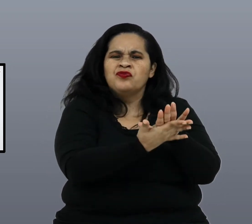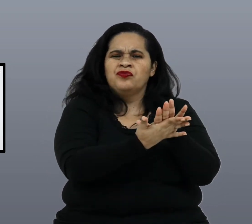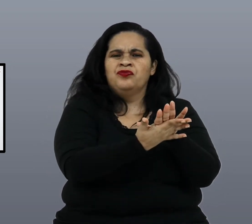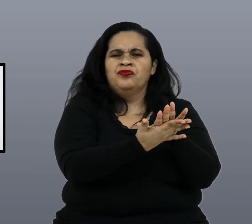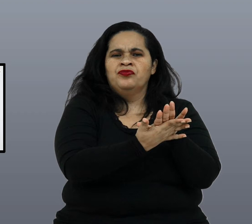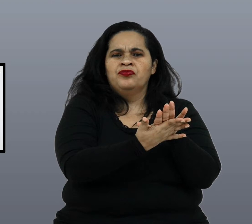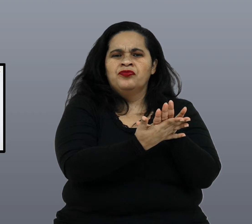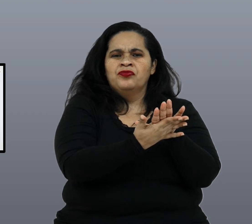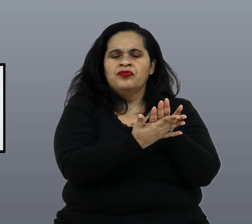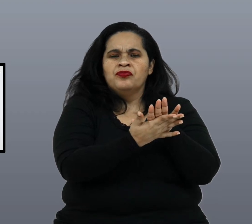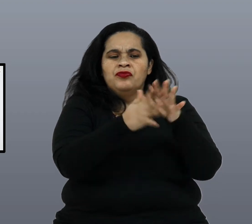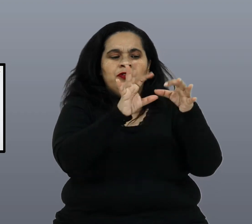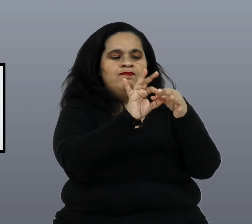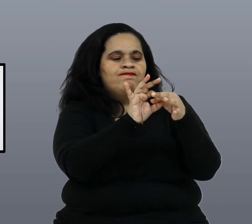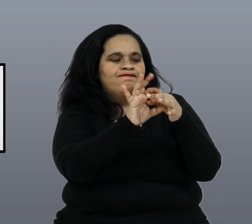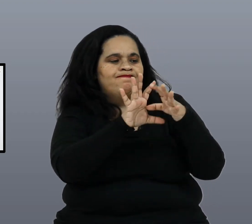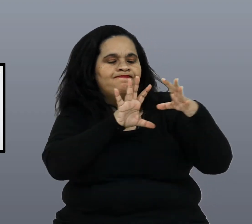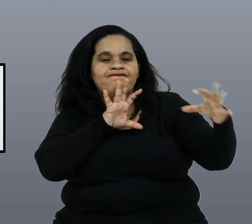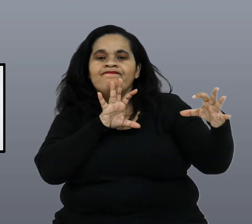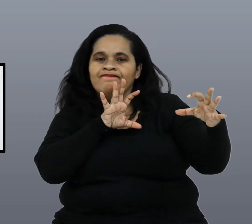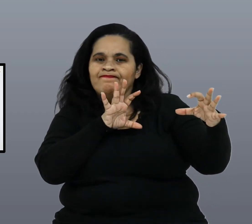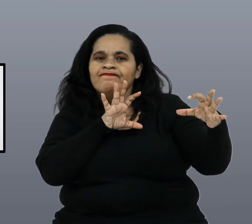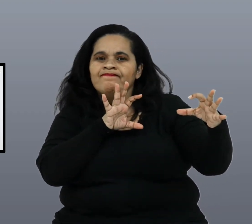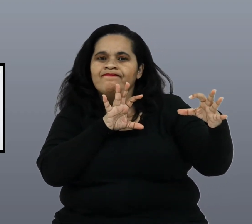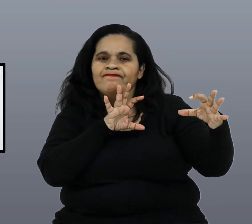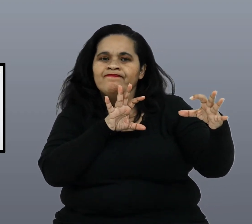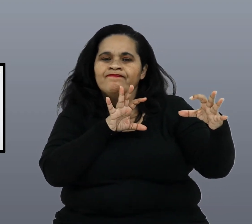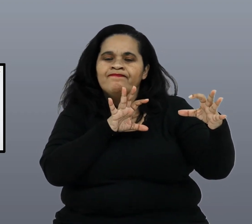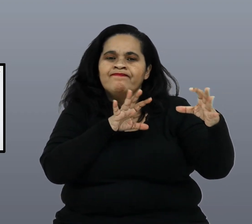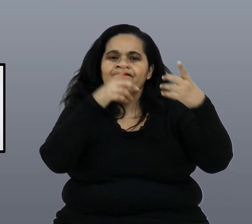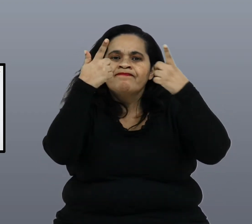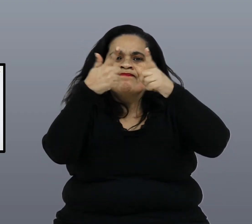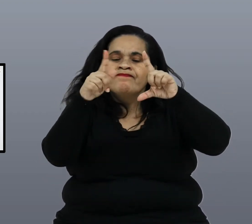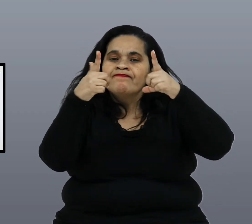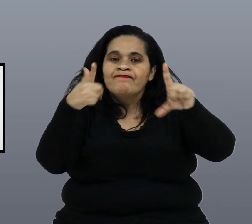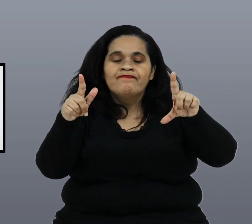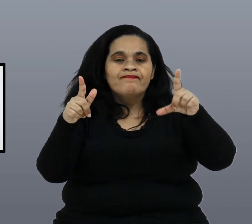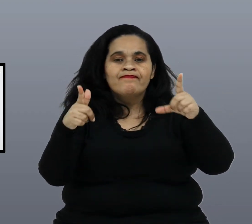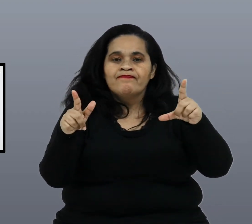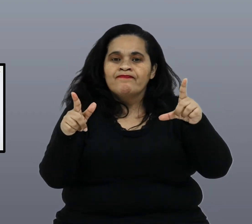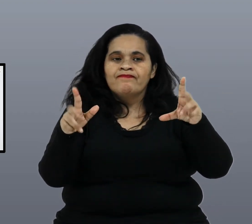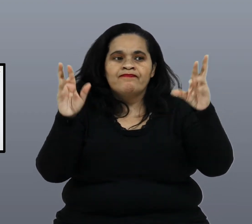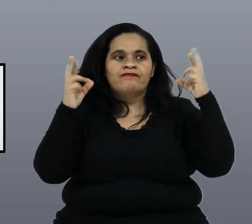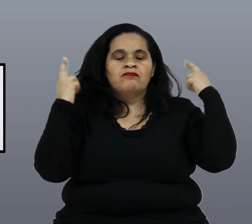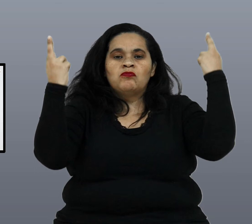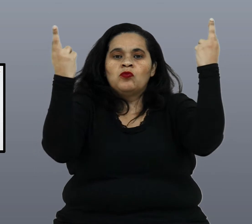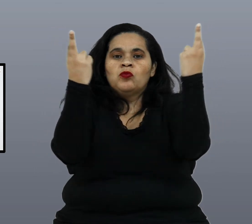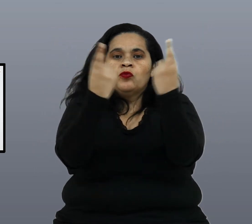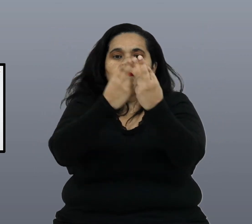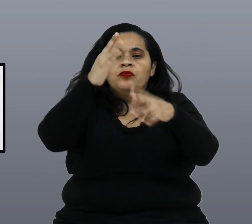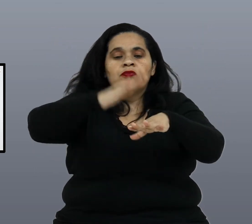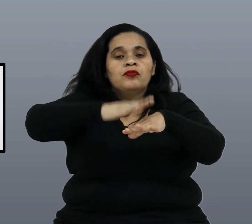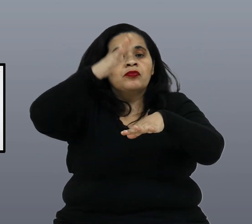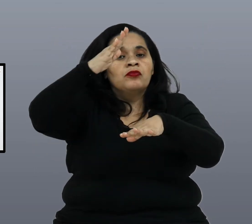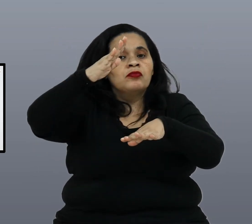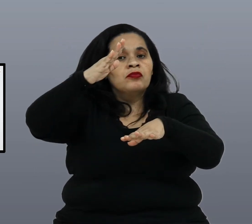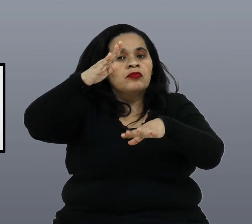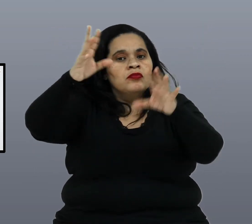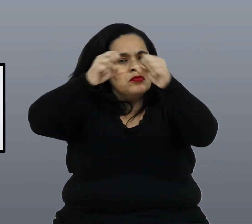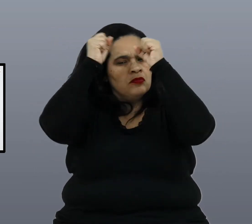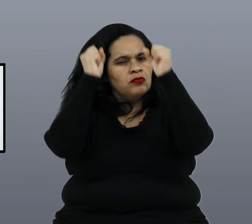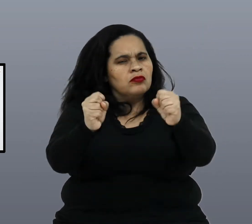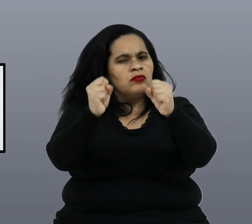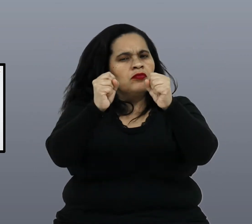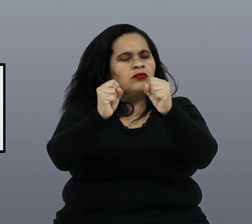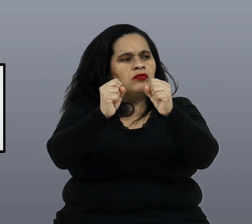E ele se desintegra. Então, nenhum outro império foi tão poderoso quanto o Império Romano. Apesar dele